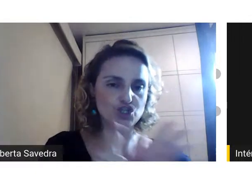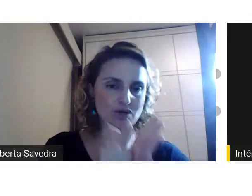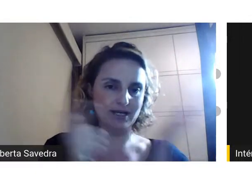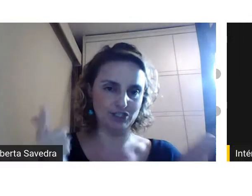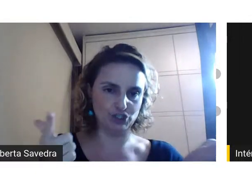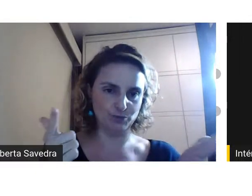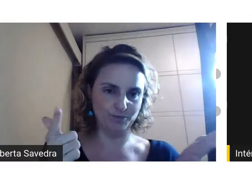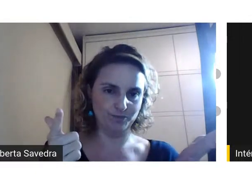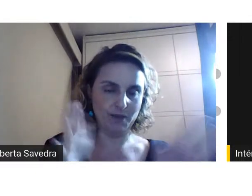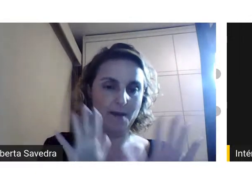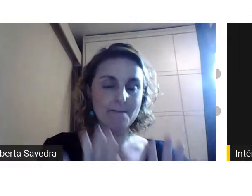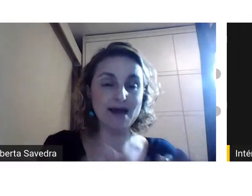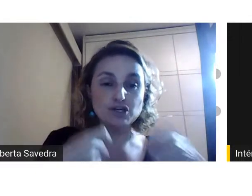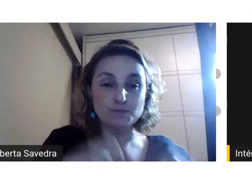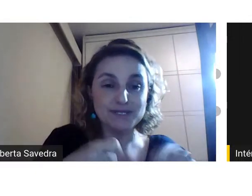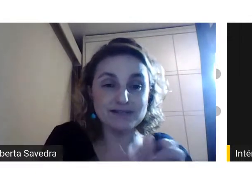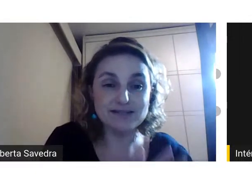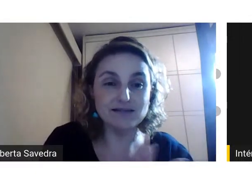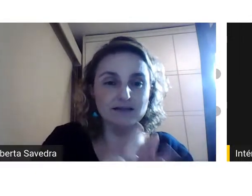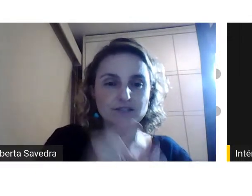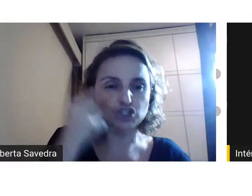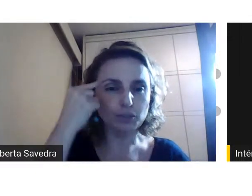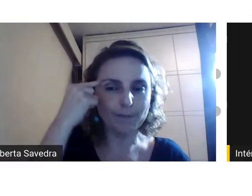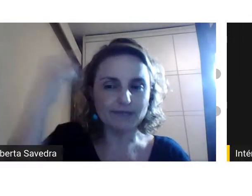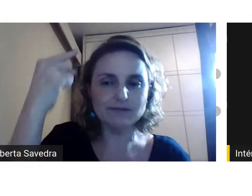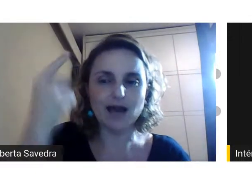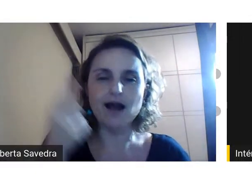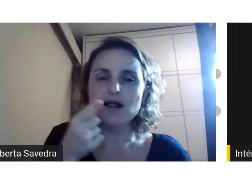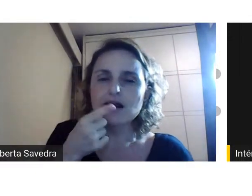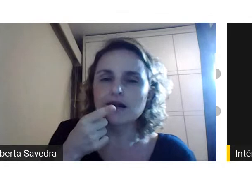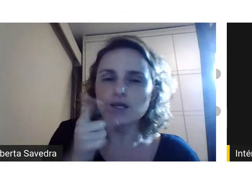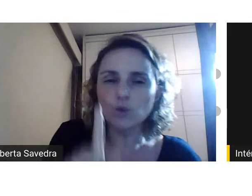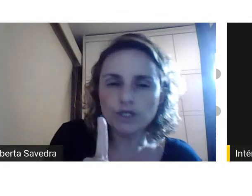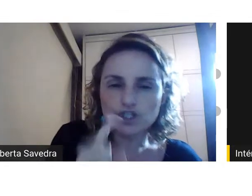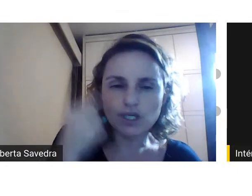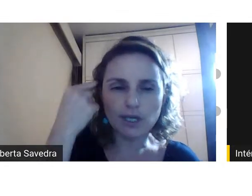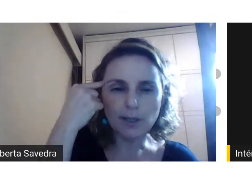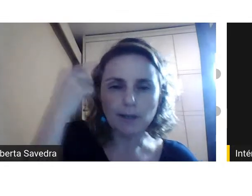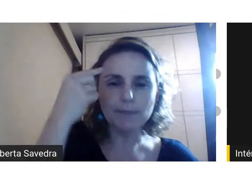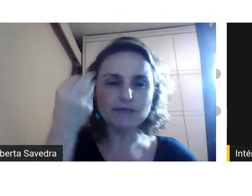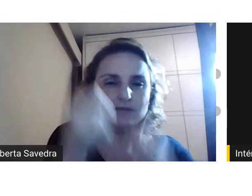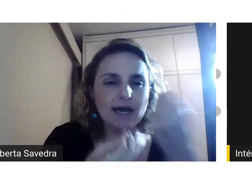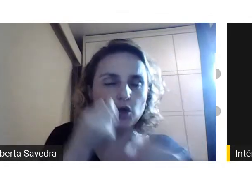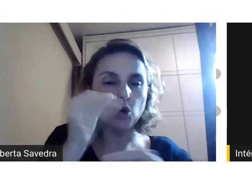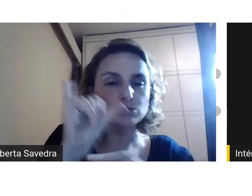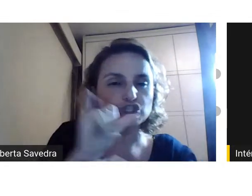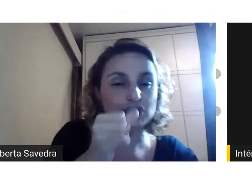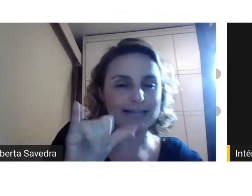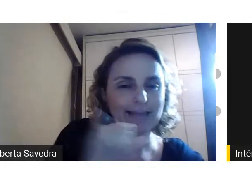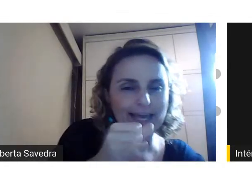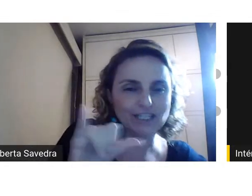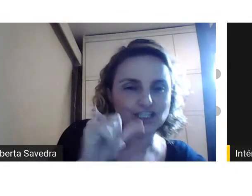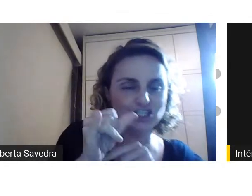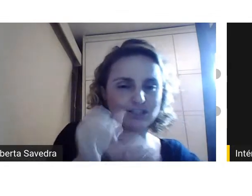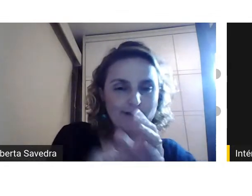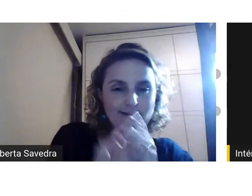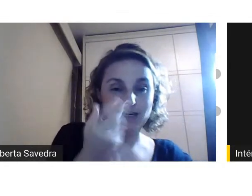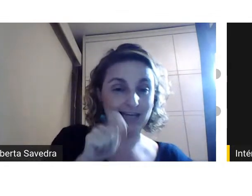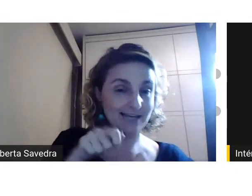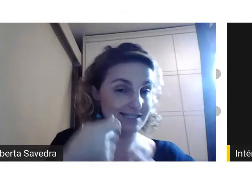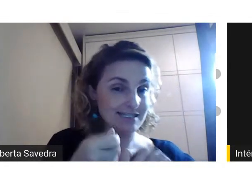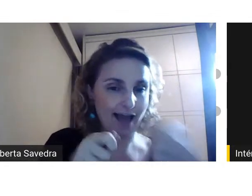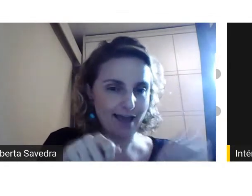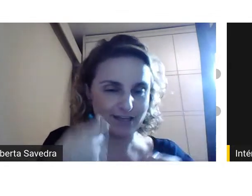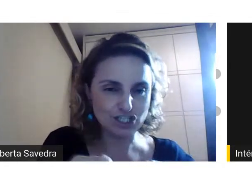formar esses surdos para que eles pudessem atuar na área e jornalística então